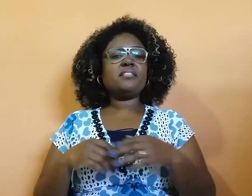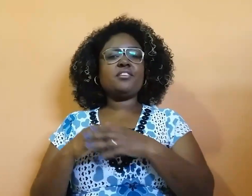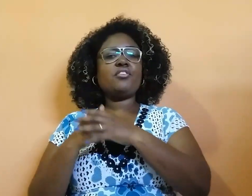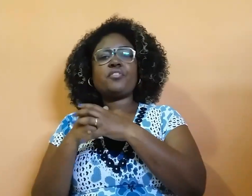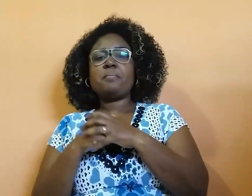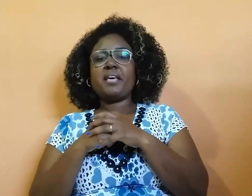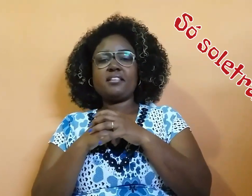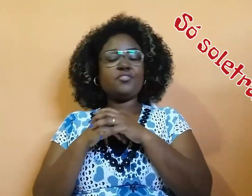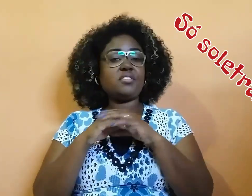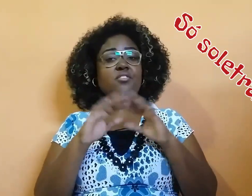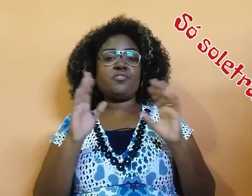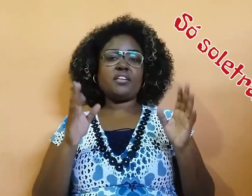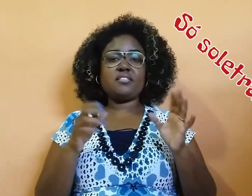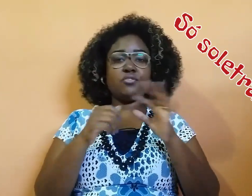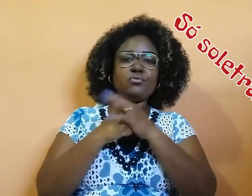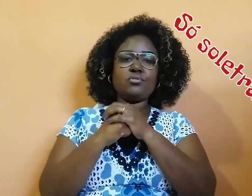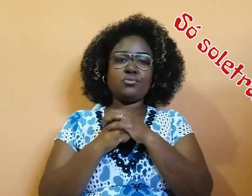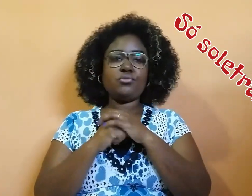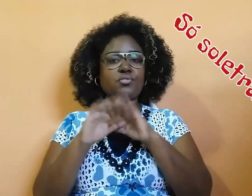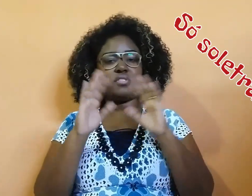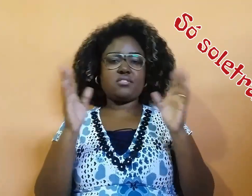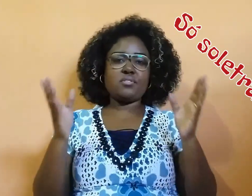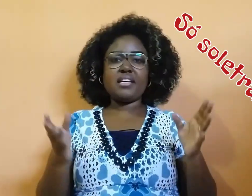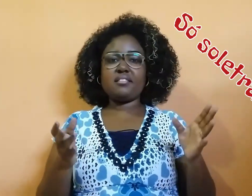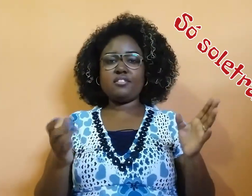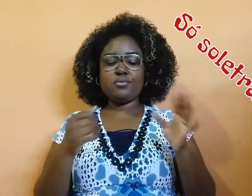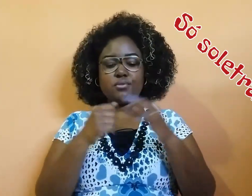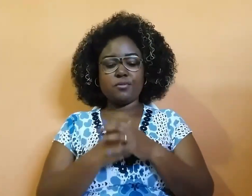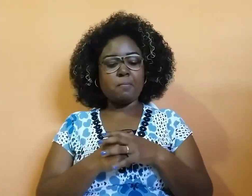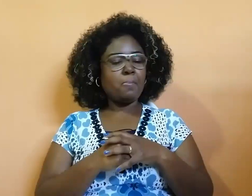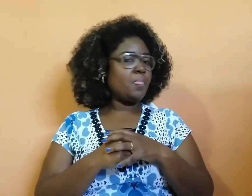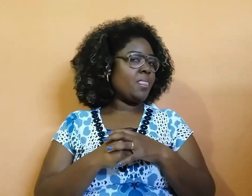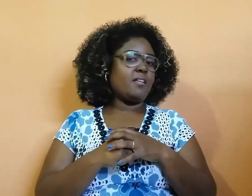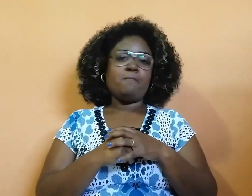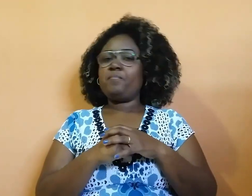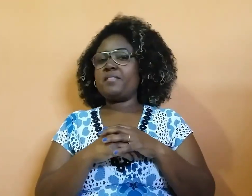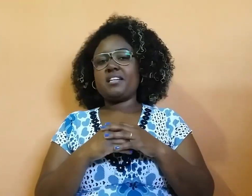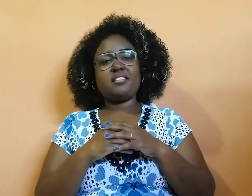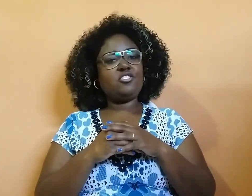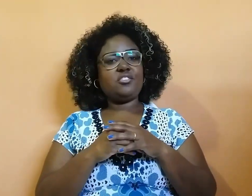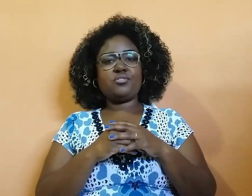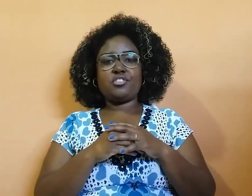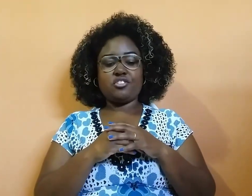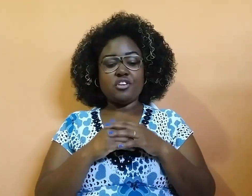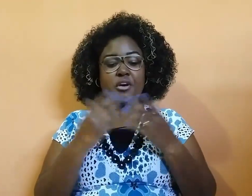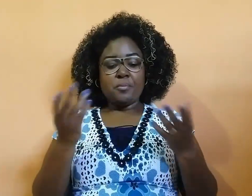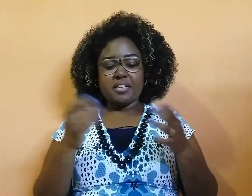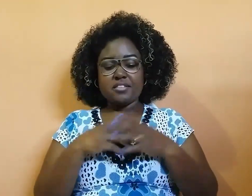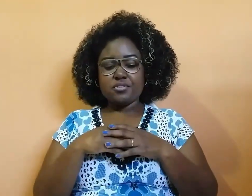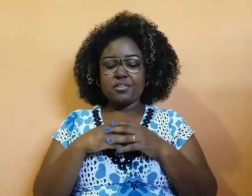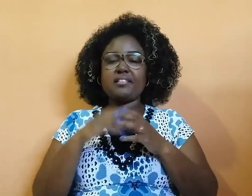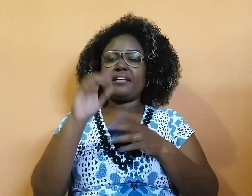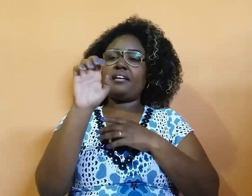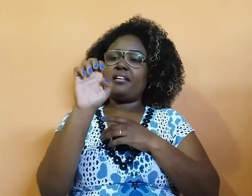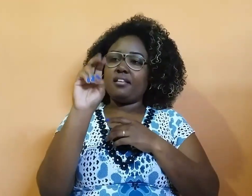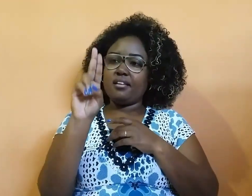aprender o alfabeto você conversa com os surdos você souber tudo nada disso gente porque seu soletrar